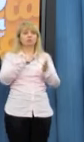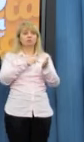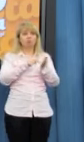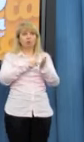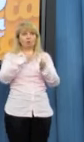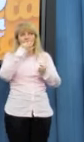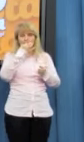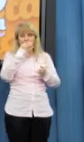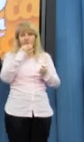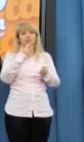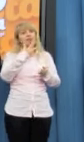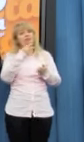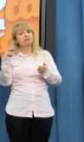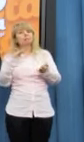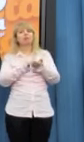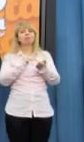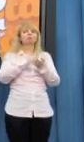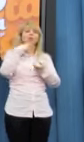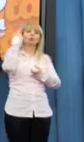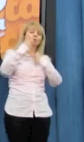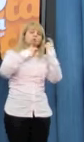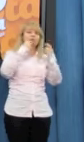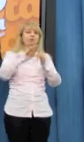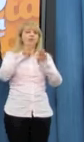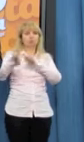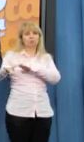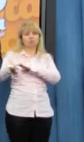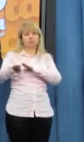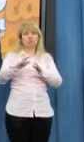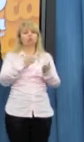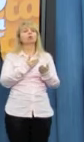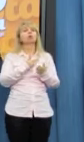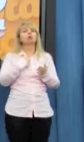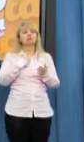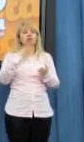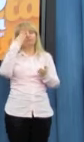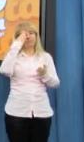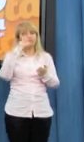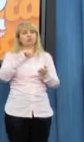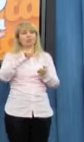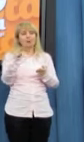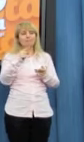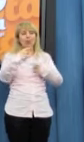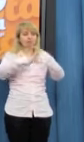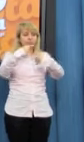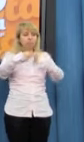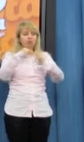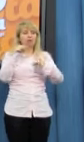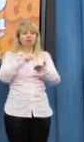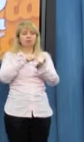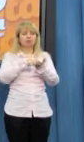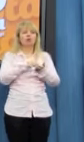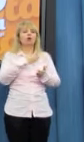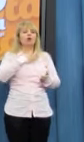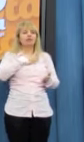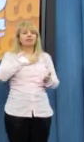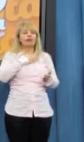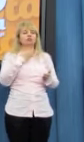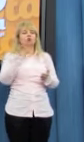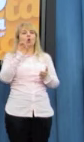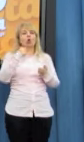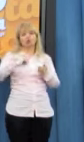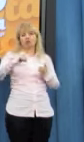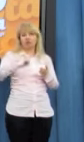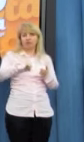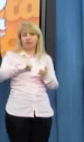I mam nadzieję, że po zrealizowaniu tej procedury naszym oczekiwaniem